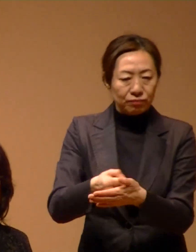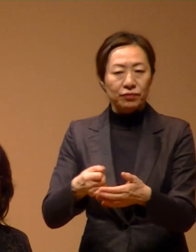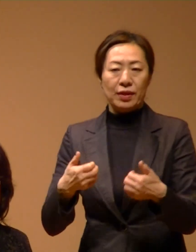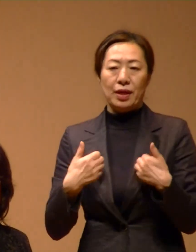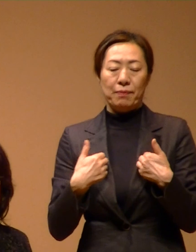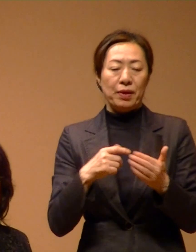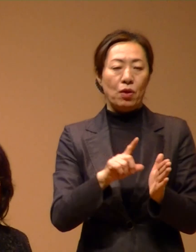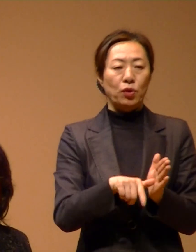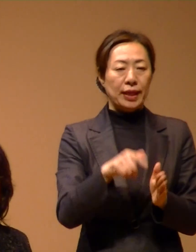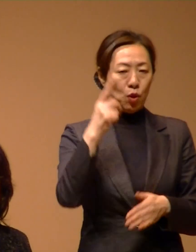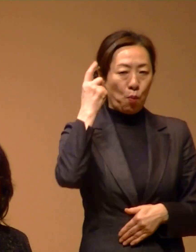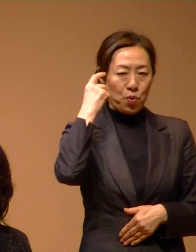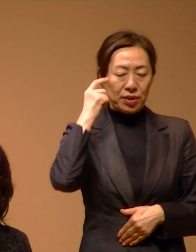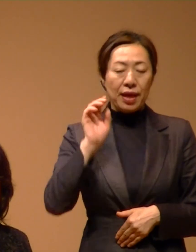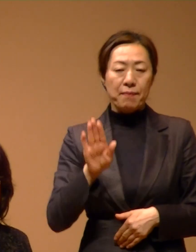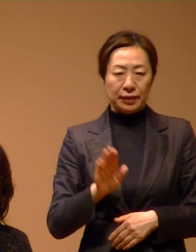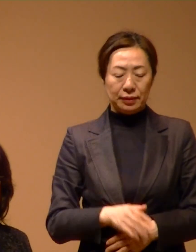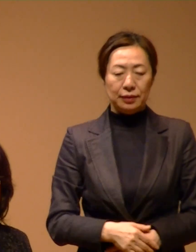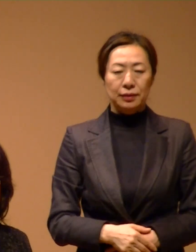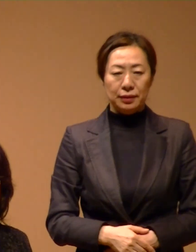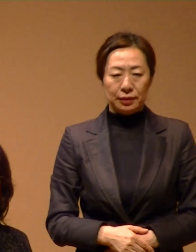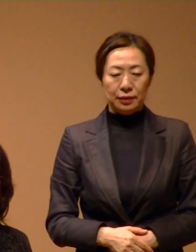と思っています。